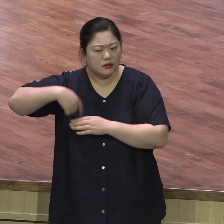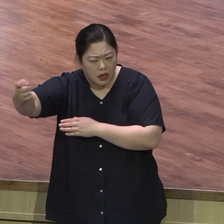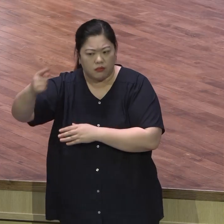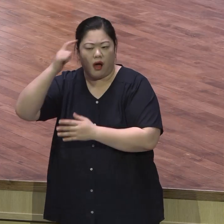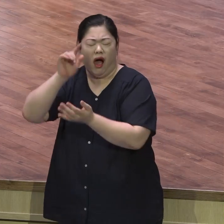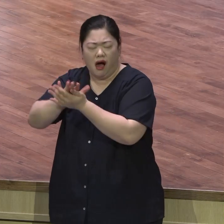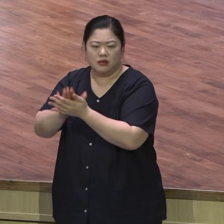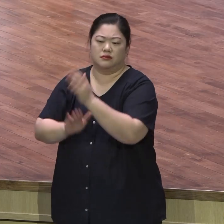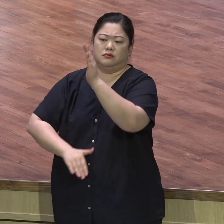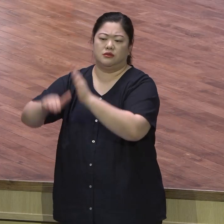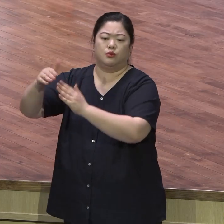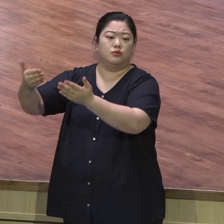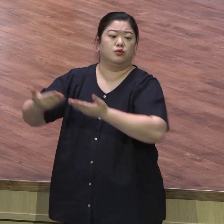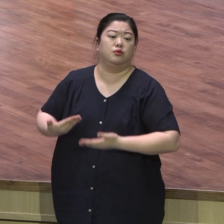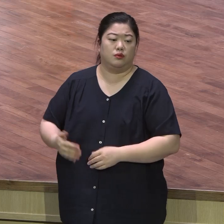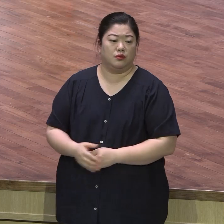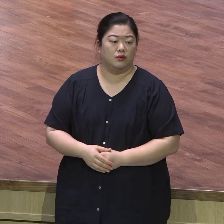세밀합니까?